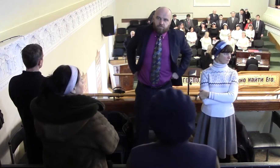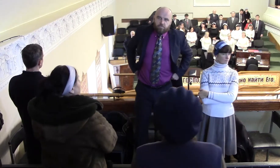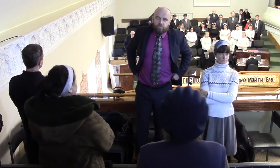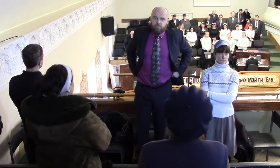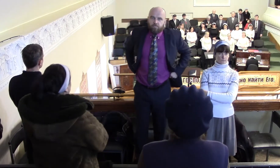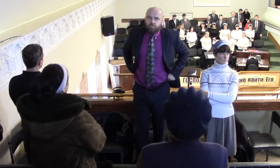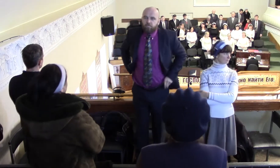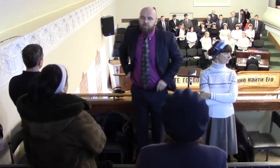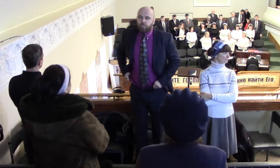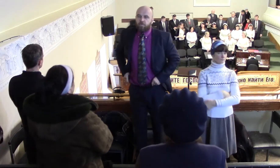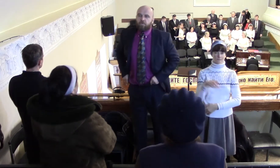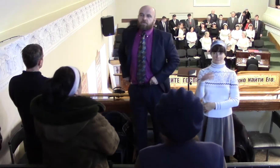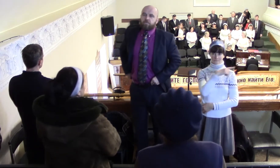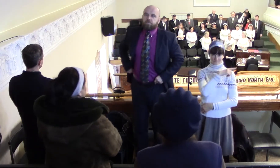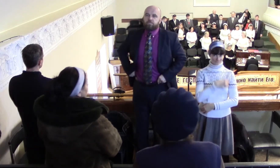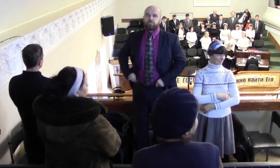любовь».